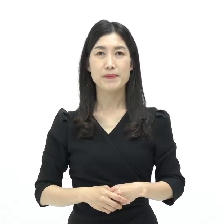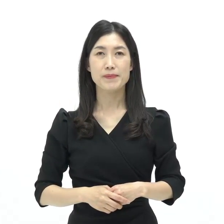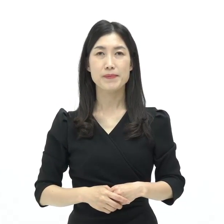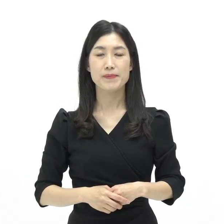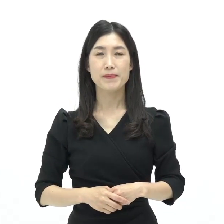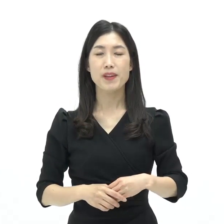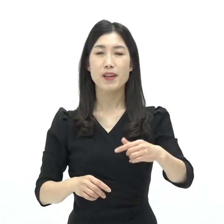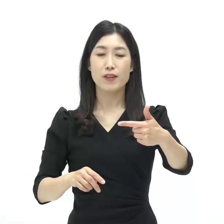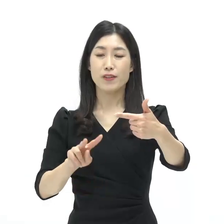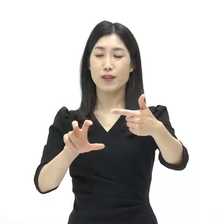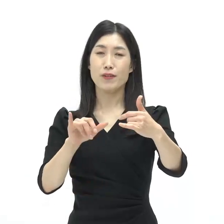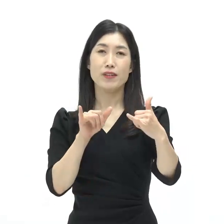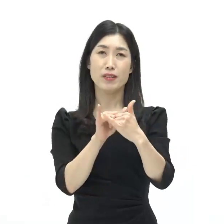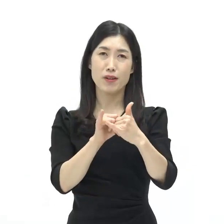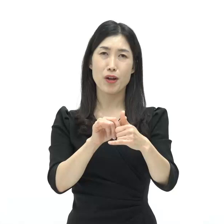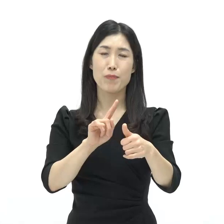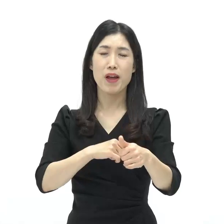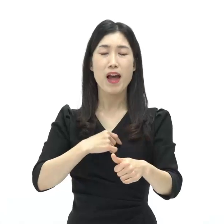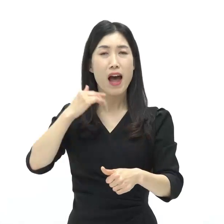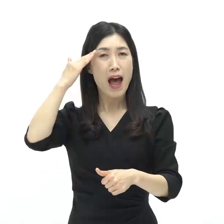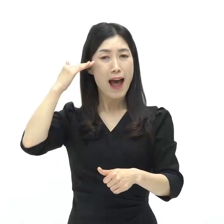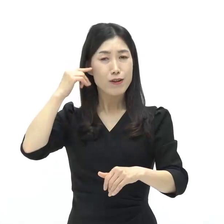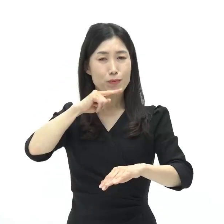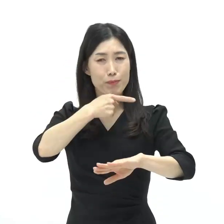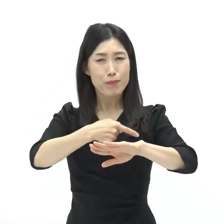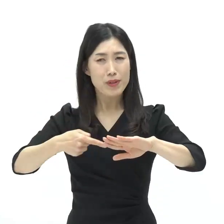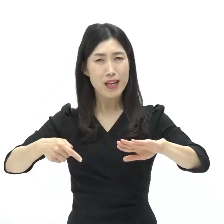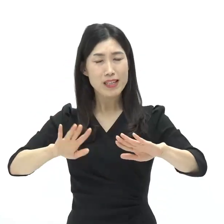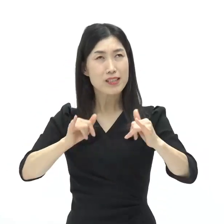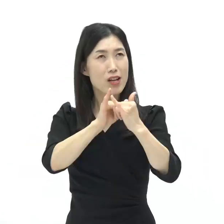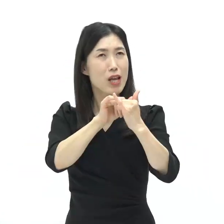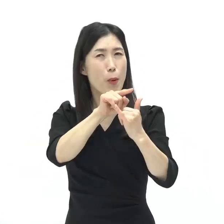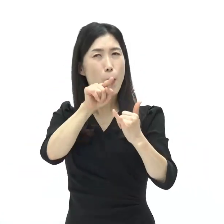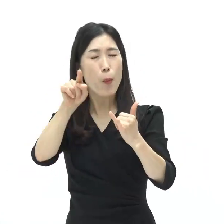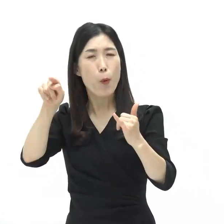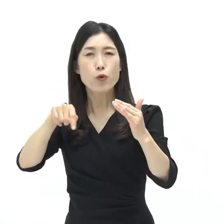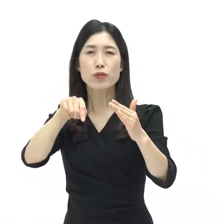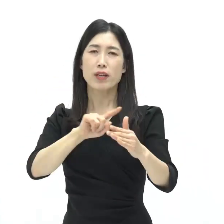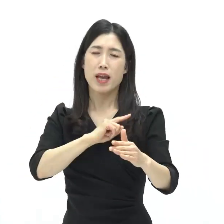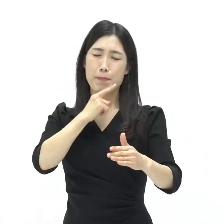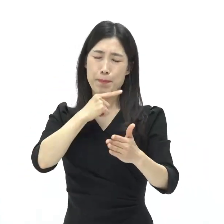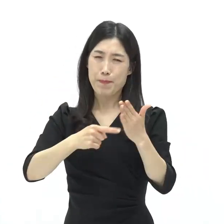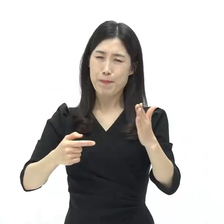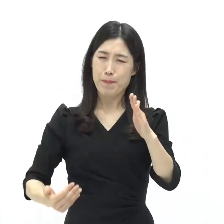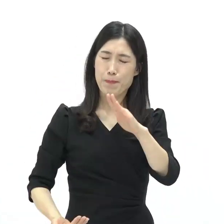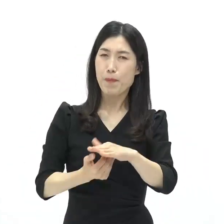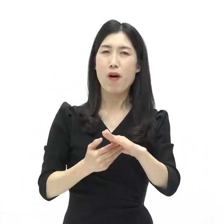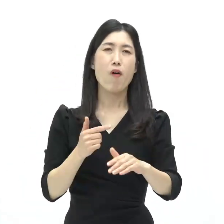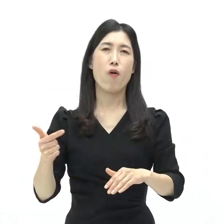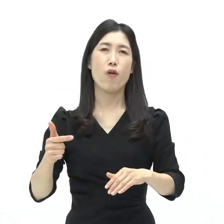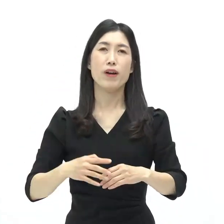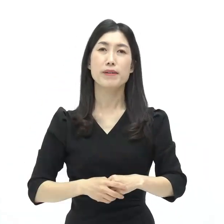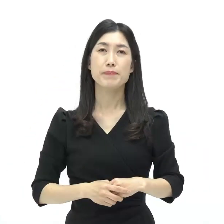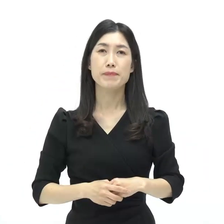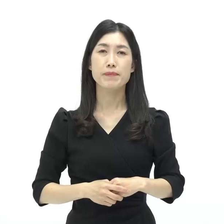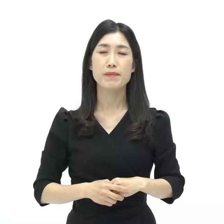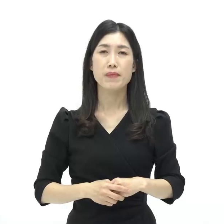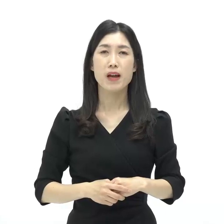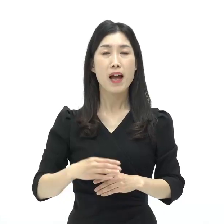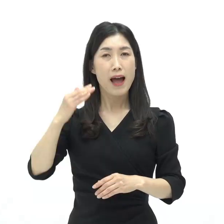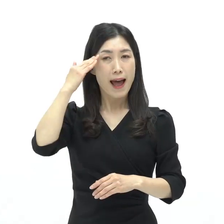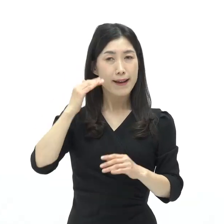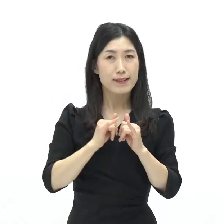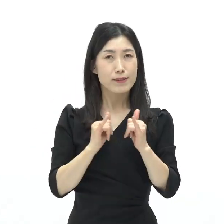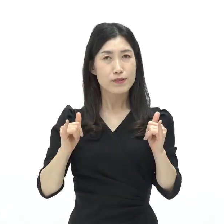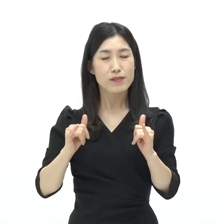겪었나요? 6.25 전쟁은 우리 민족이 치른 전쟁 중에서 가장 처참하고 피해가 컸던 전쟁이었어요.